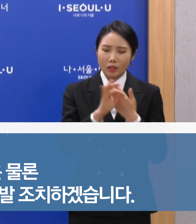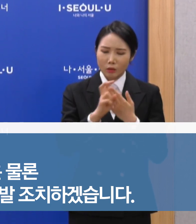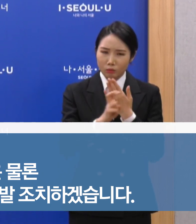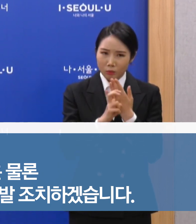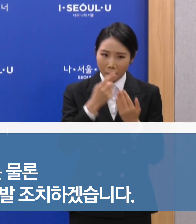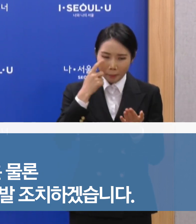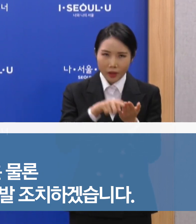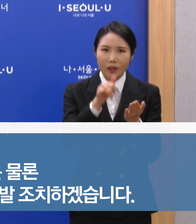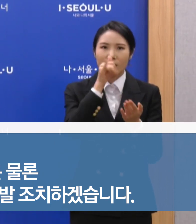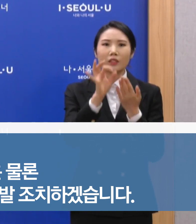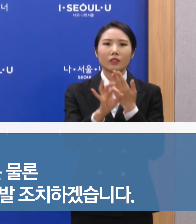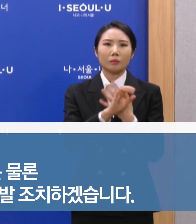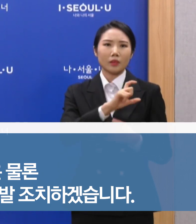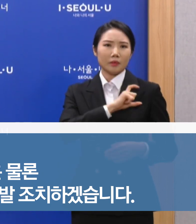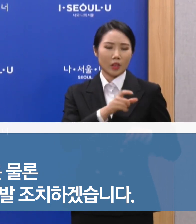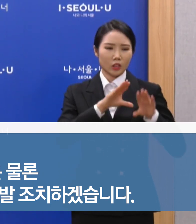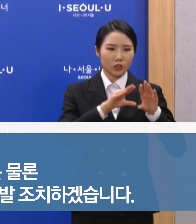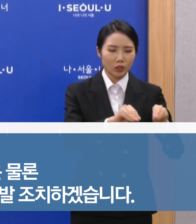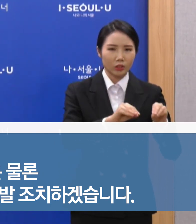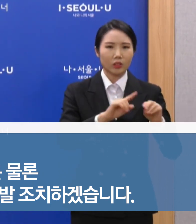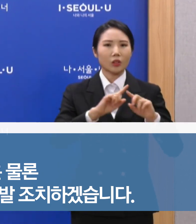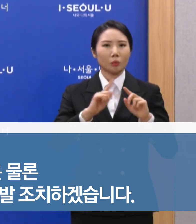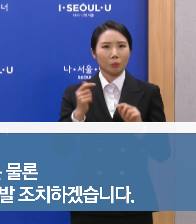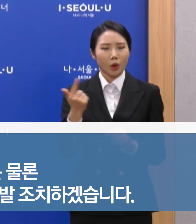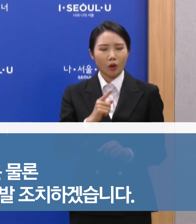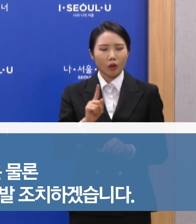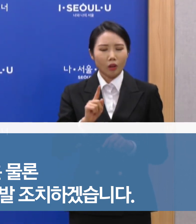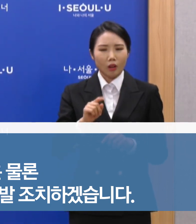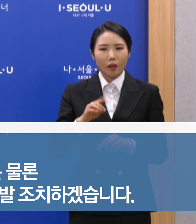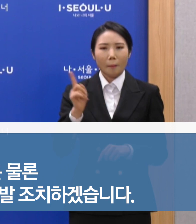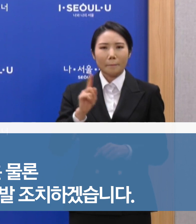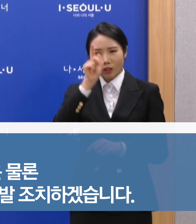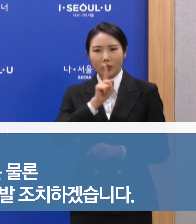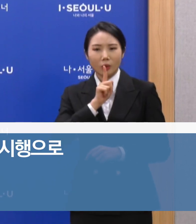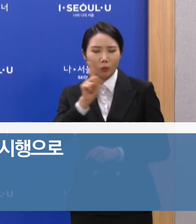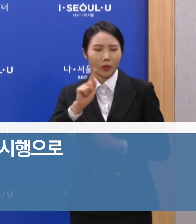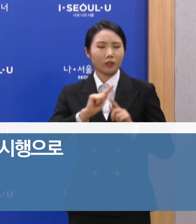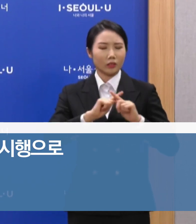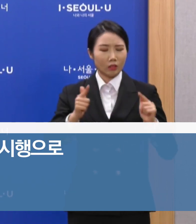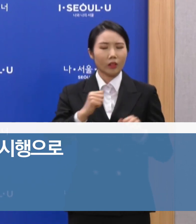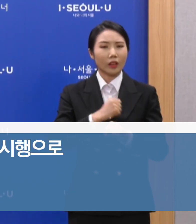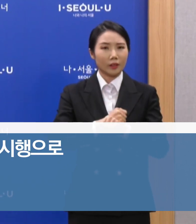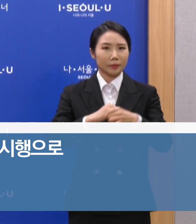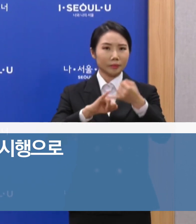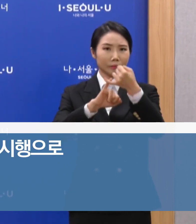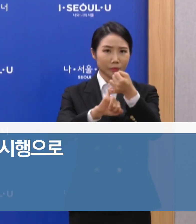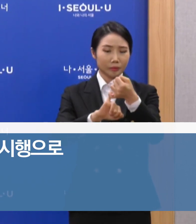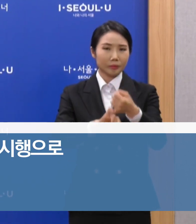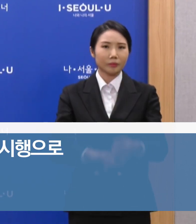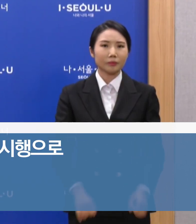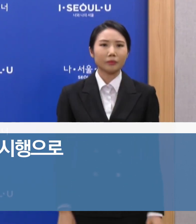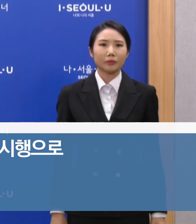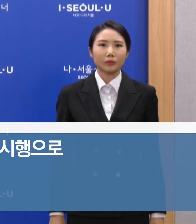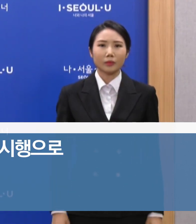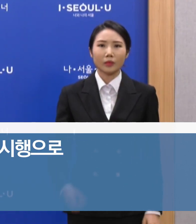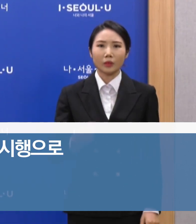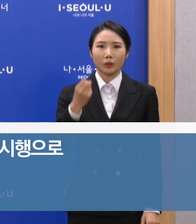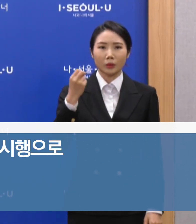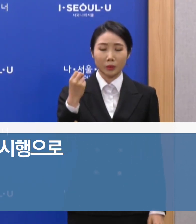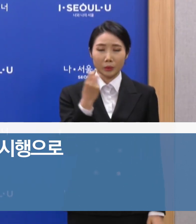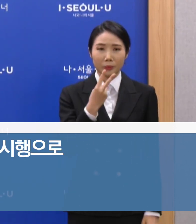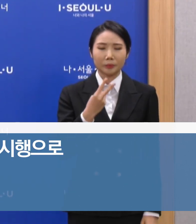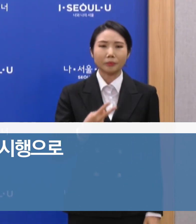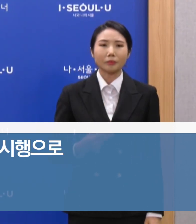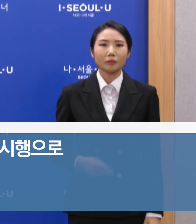대여 등을 조사해서 형사 고발 조치하겠습니다. 아울러 하도급 직불제의 100% 전면